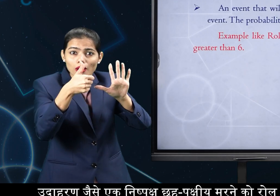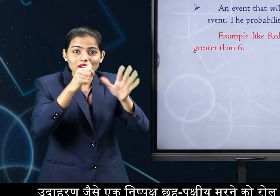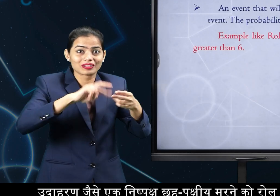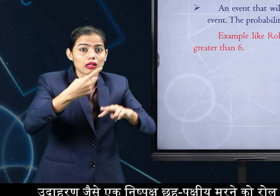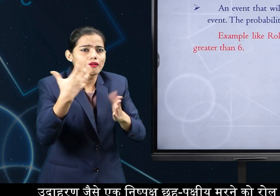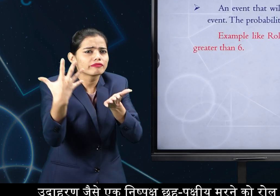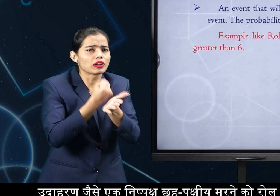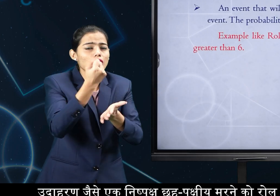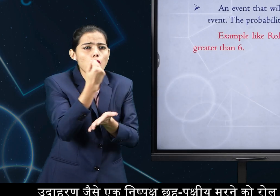करना।